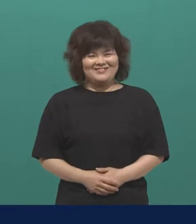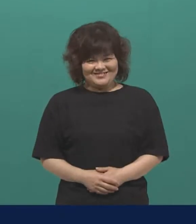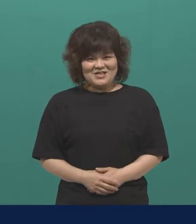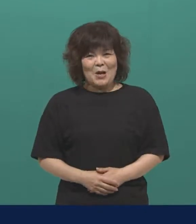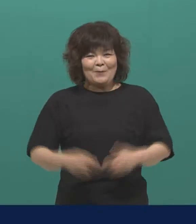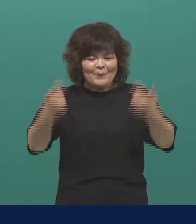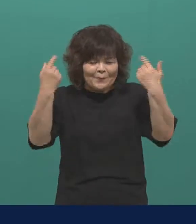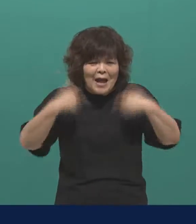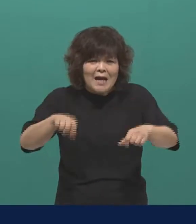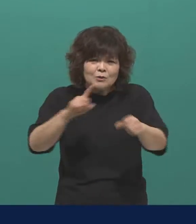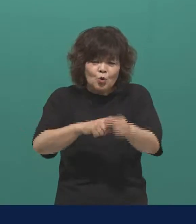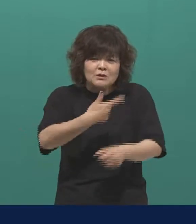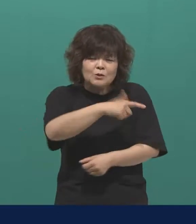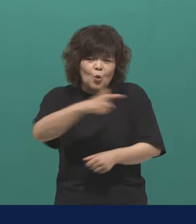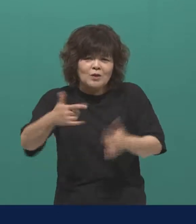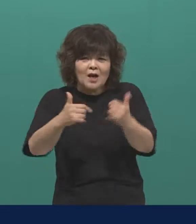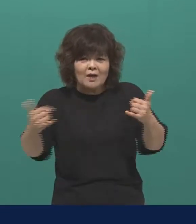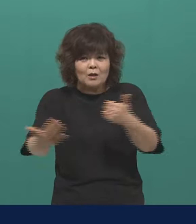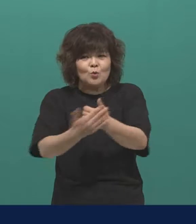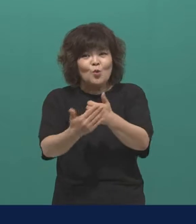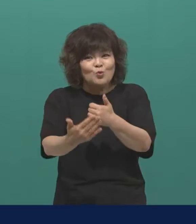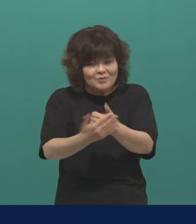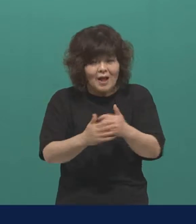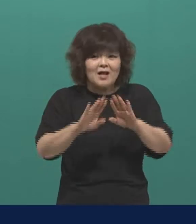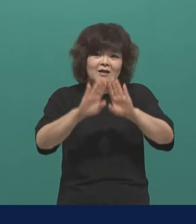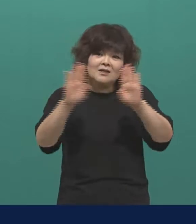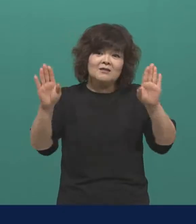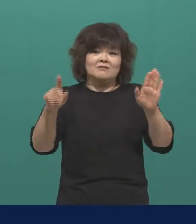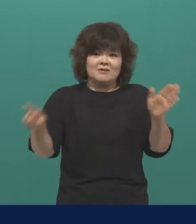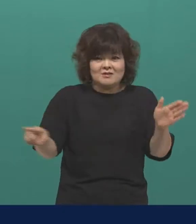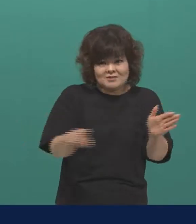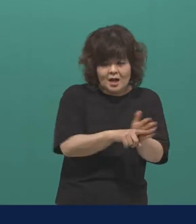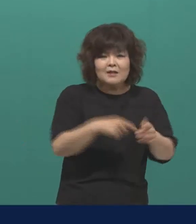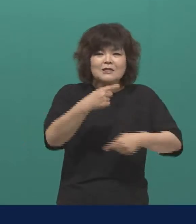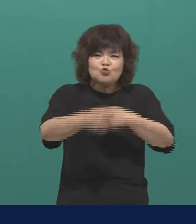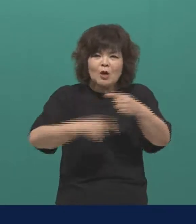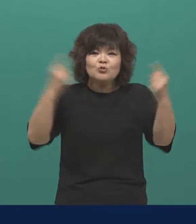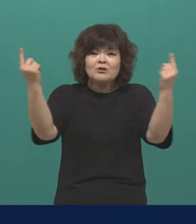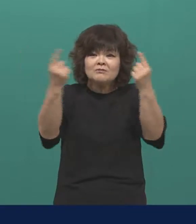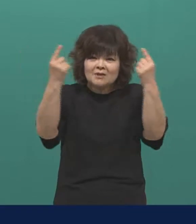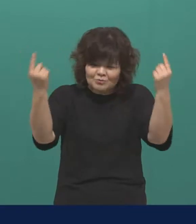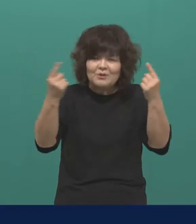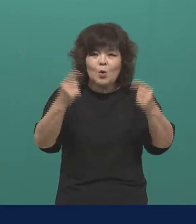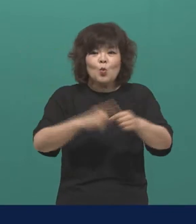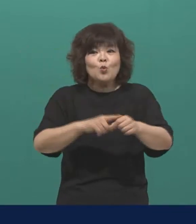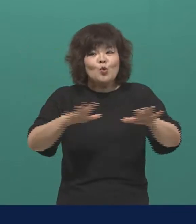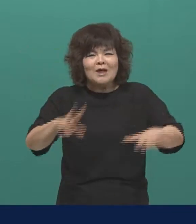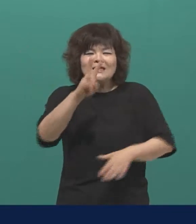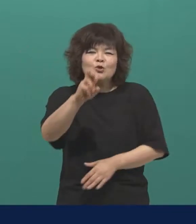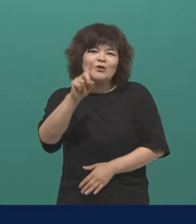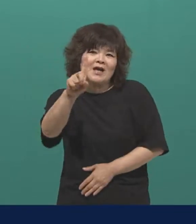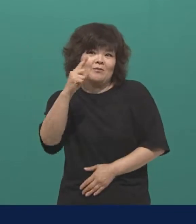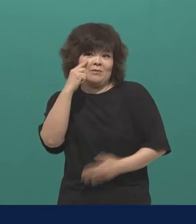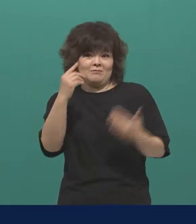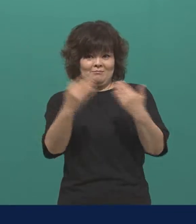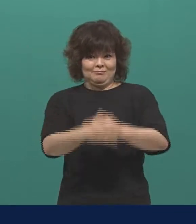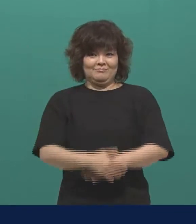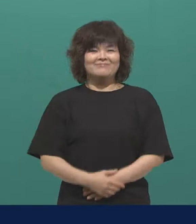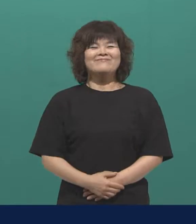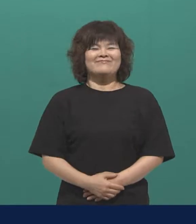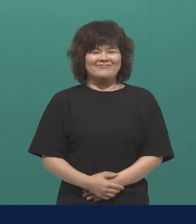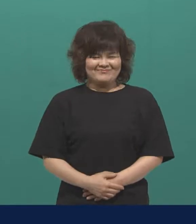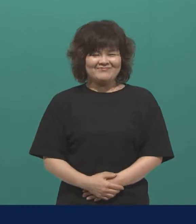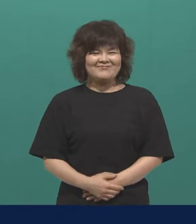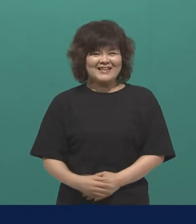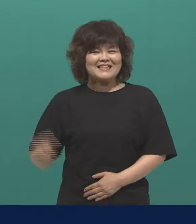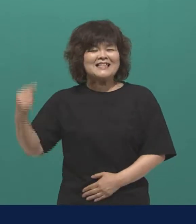。毎年いろいろな方の協力により開催してきた手話フェスティバルは今年で21回目を